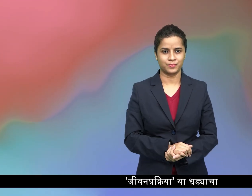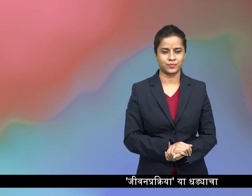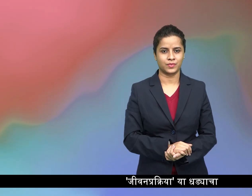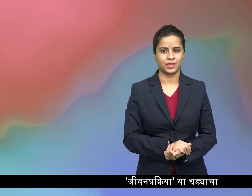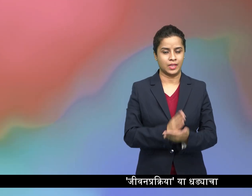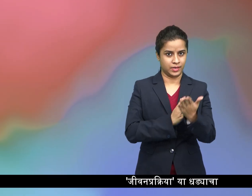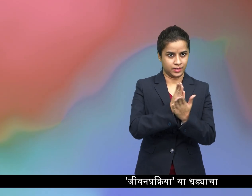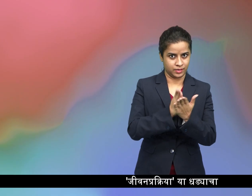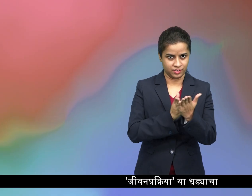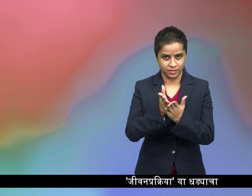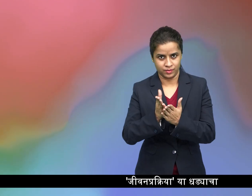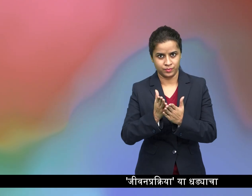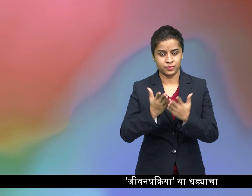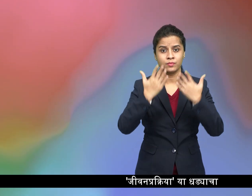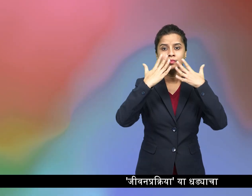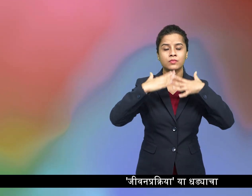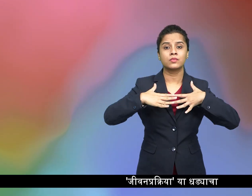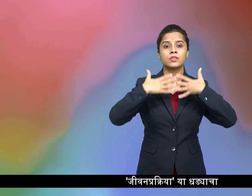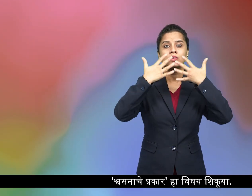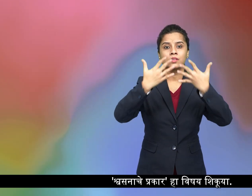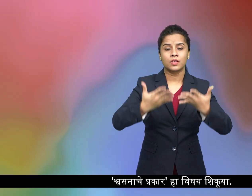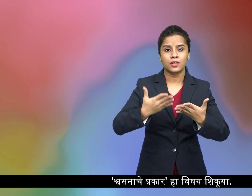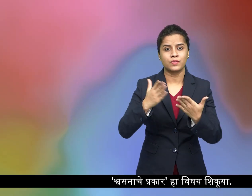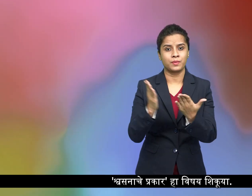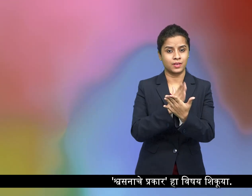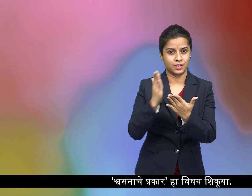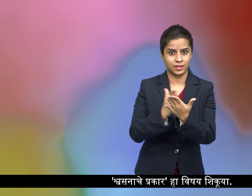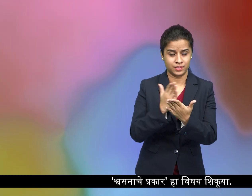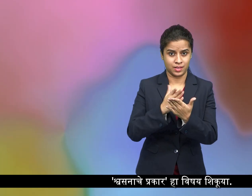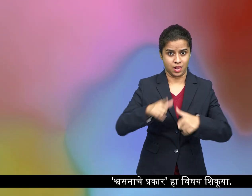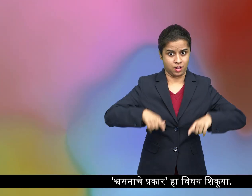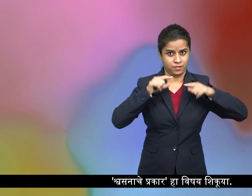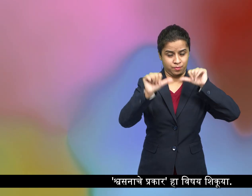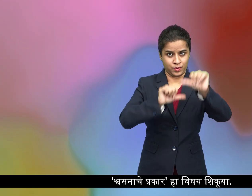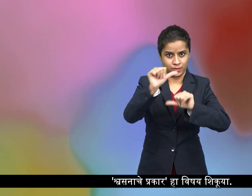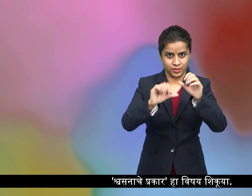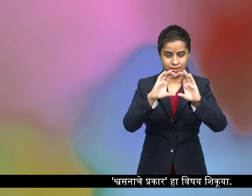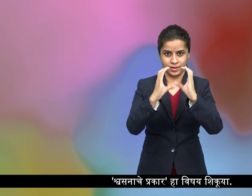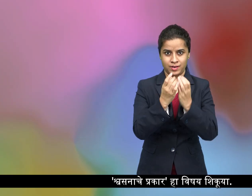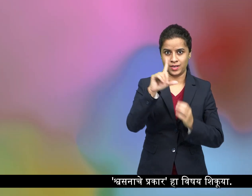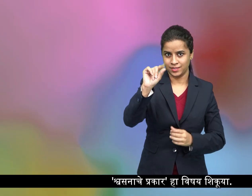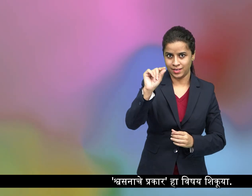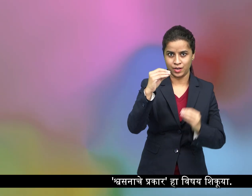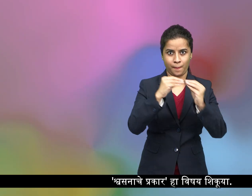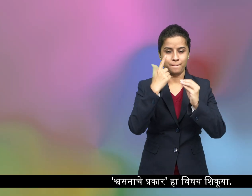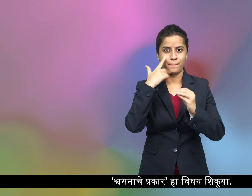जीवन प्रक्रिया या धड्याचा श्वसनाचे प्रकार हा विषय शिकूया.